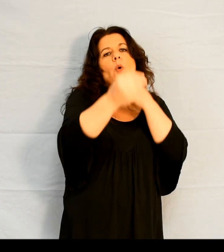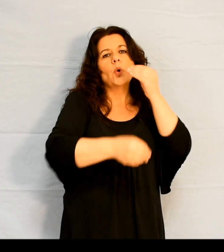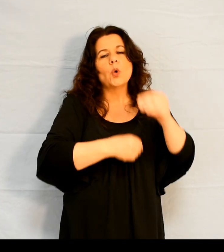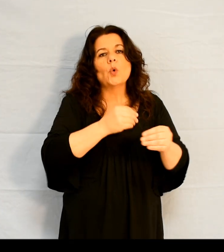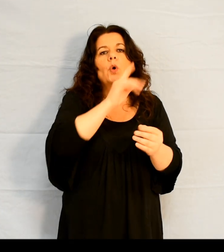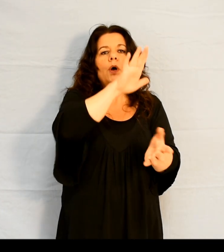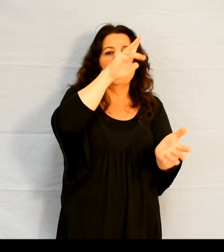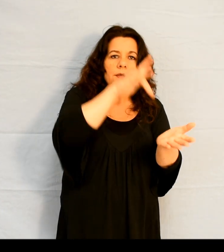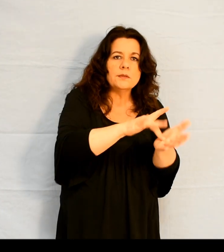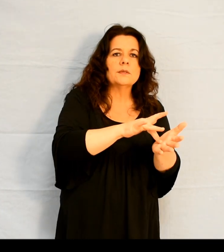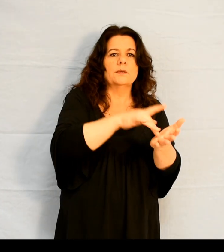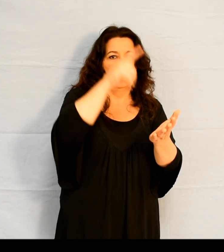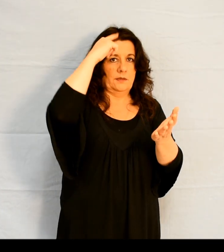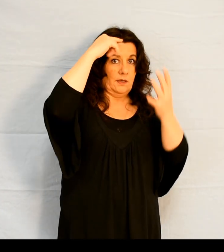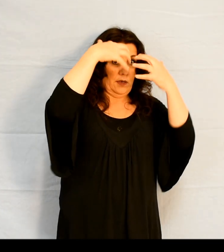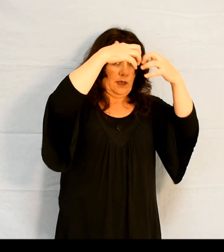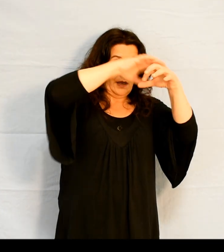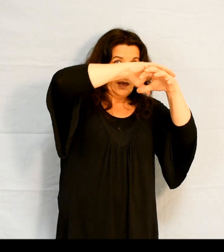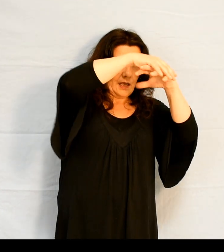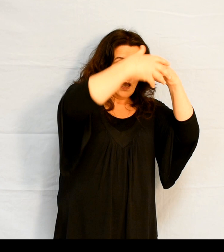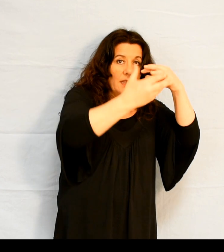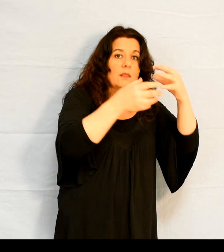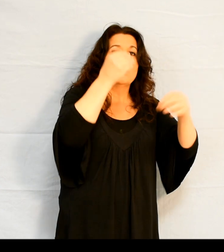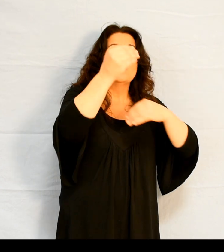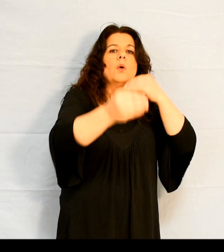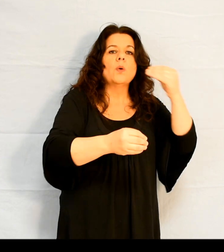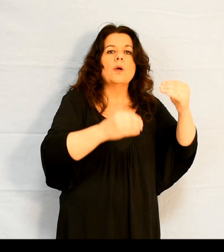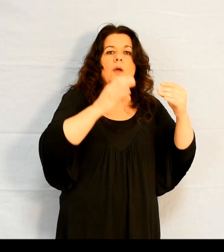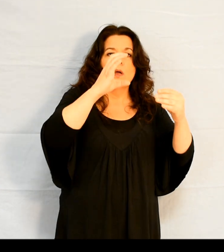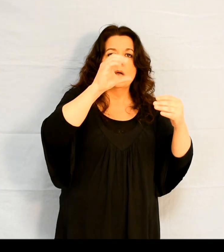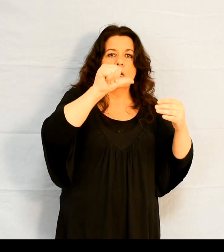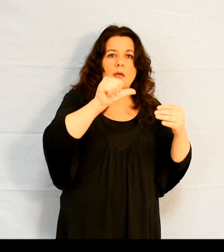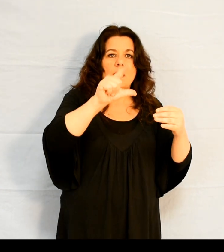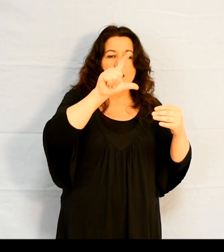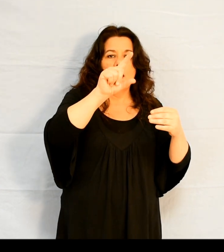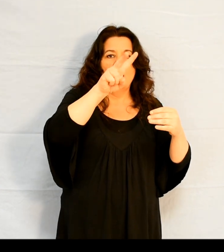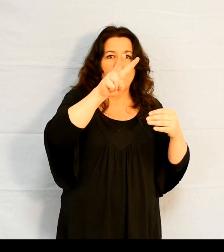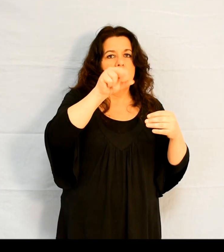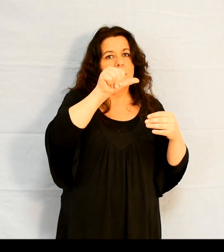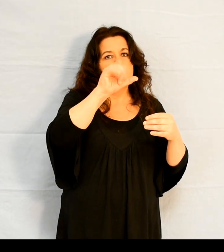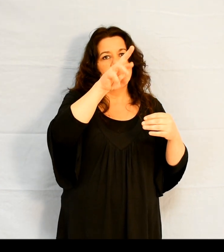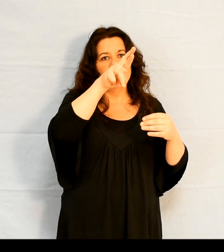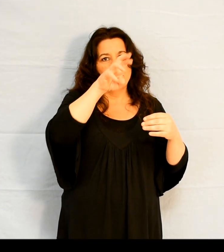ils donnèrent à boire à Jésus du vin mêlé de fiel.